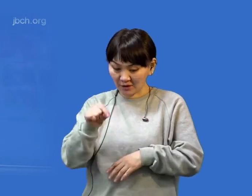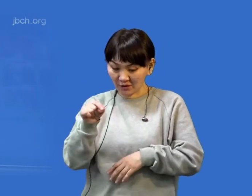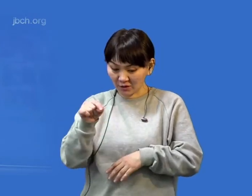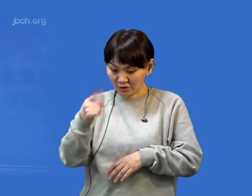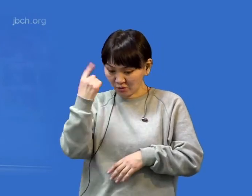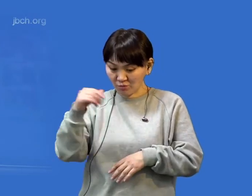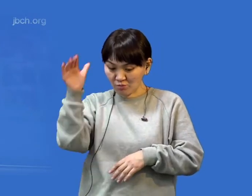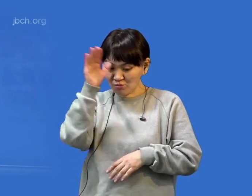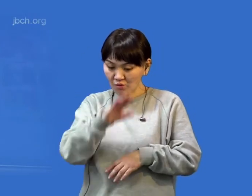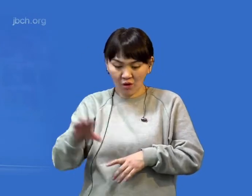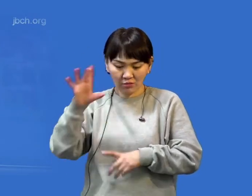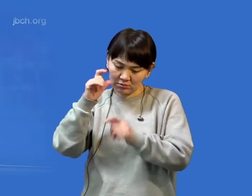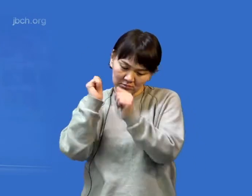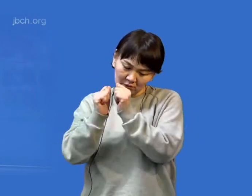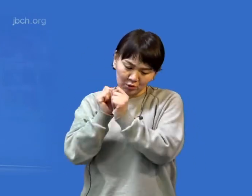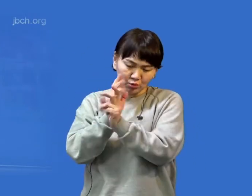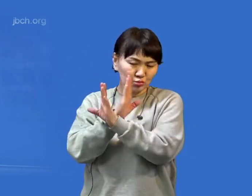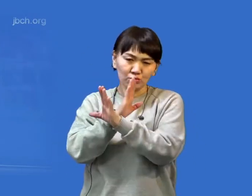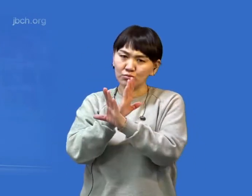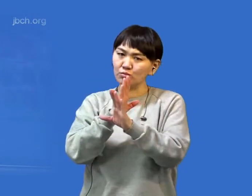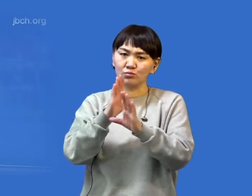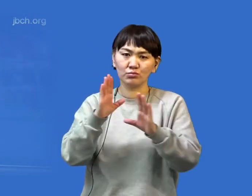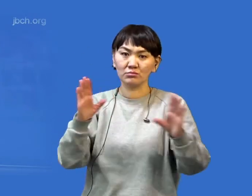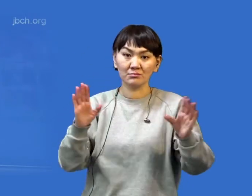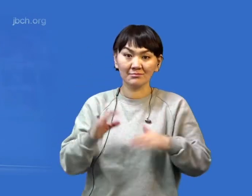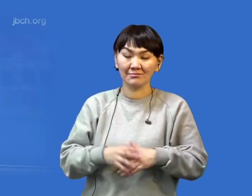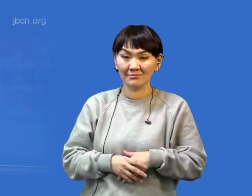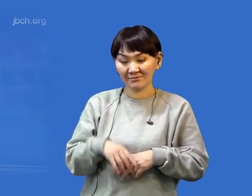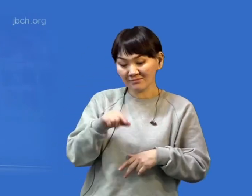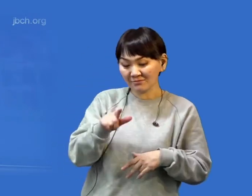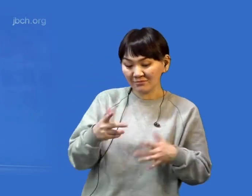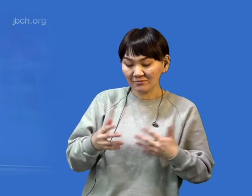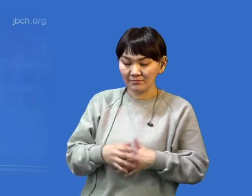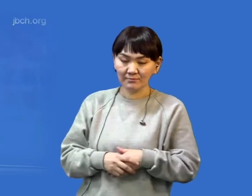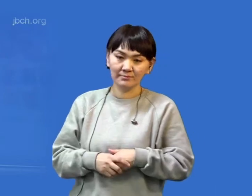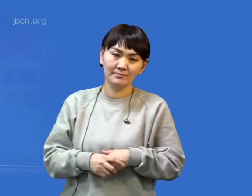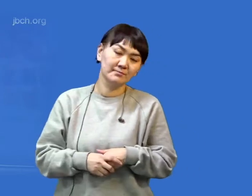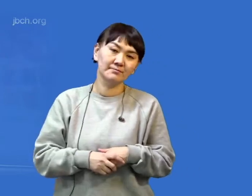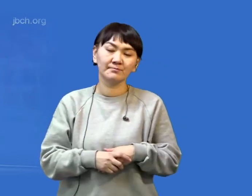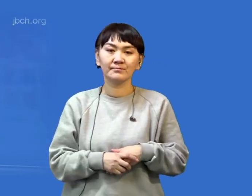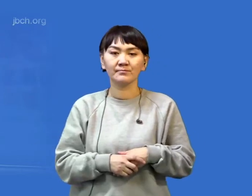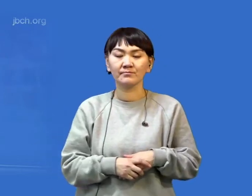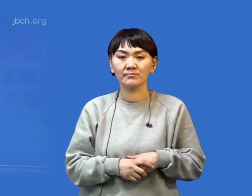Түүнийг мөнхөд төлж баршгүй айлс. За тэгэлэр энд